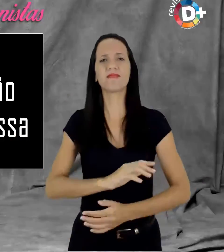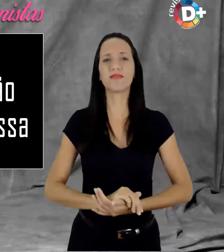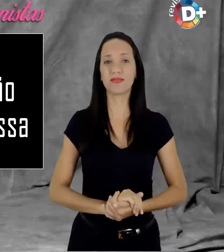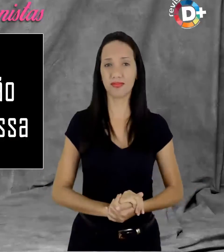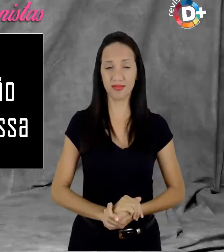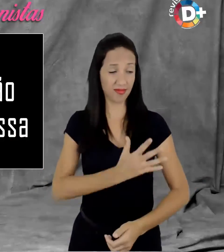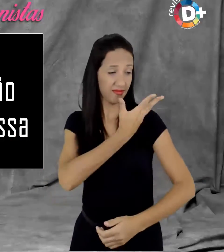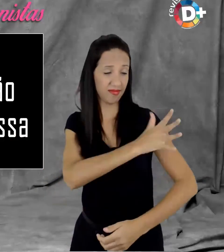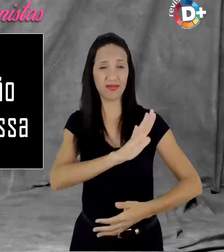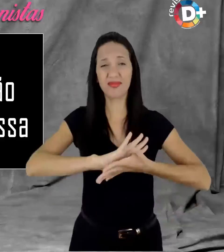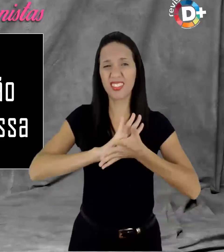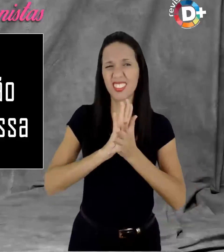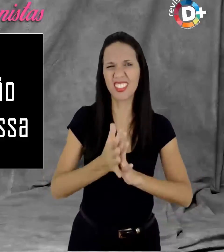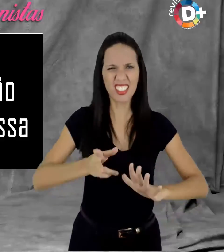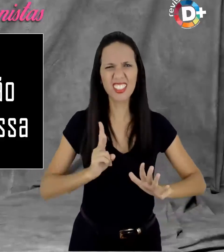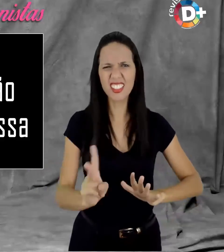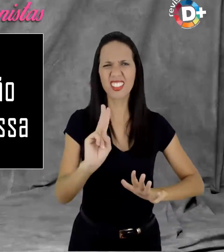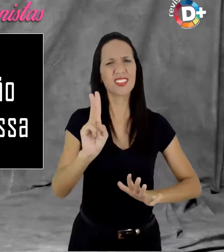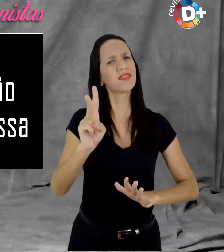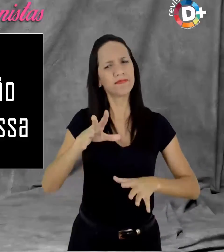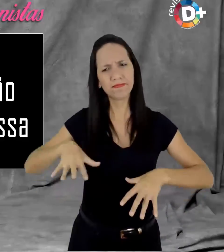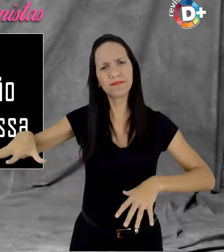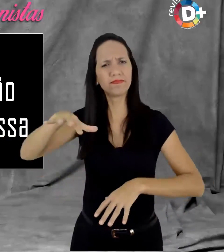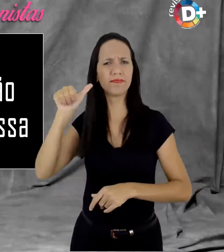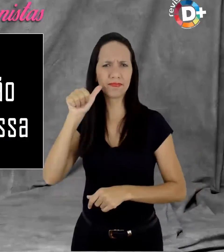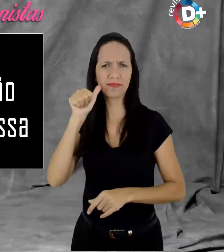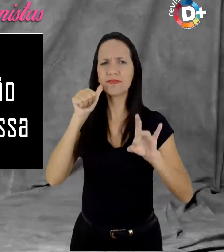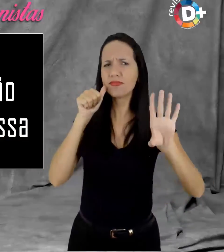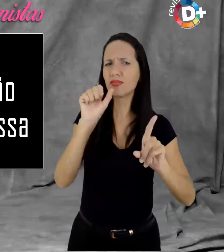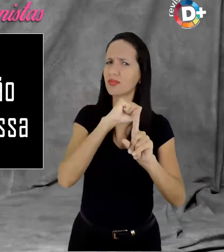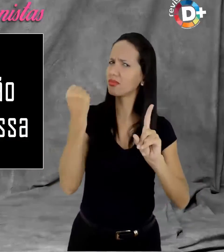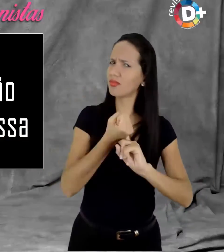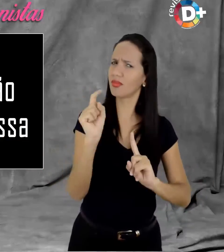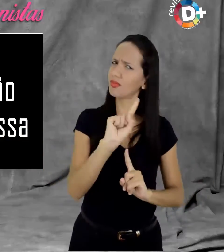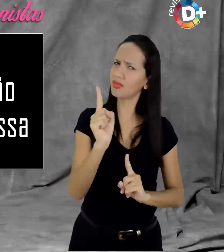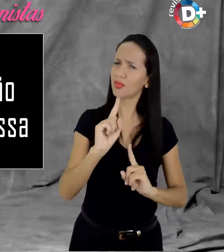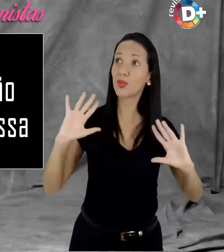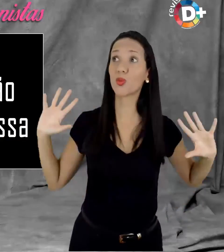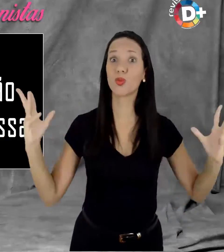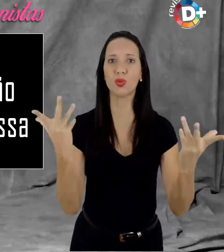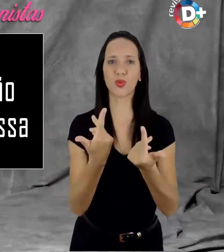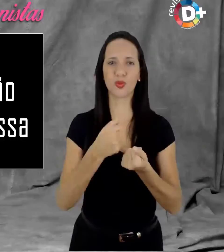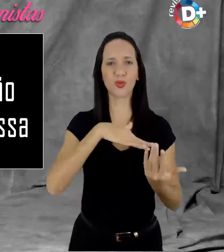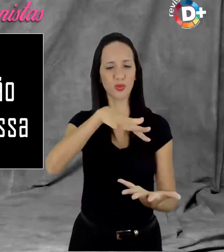é a negligência e o preconceito. A discriminação é gritante, não apenas em